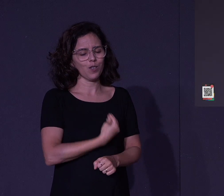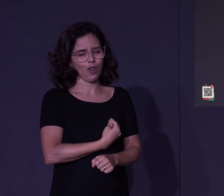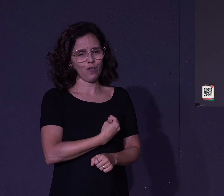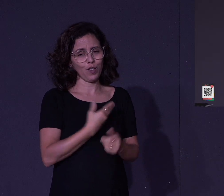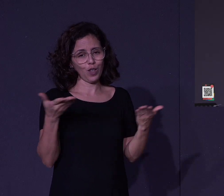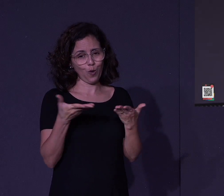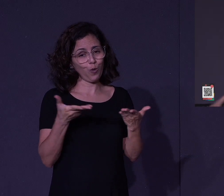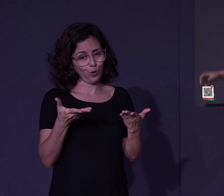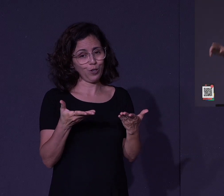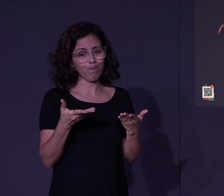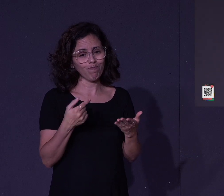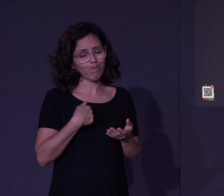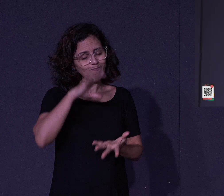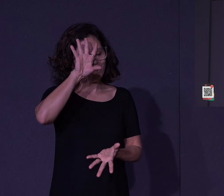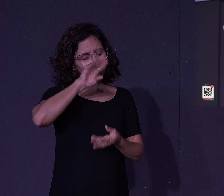dando um conselho.